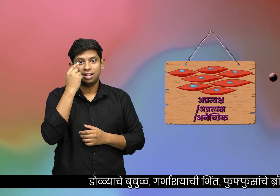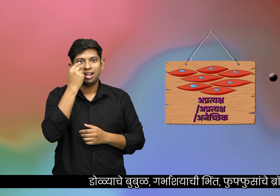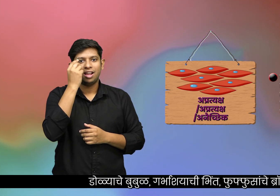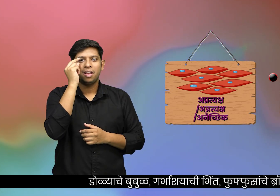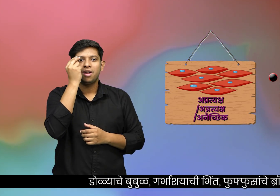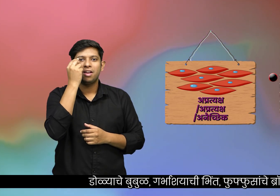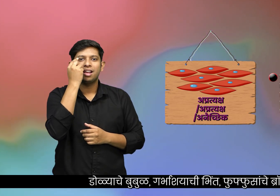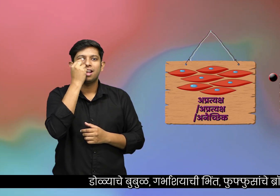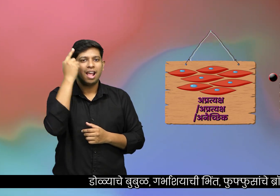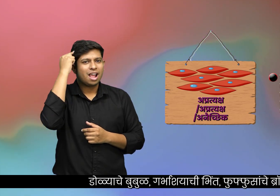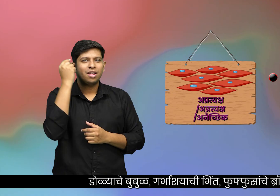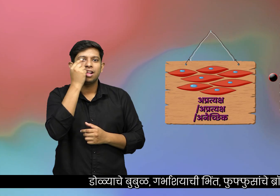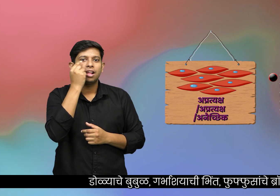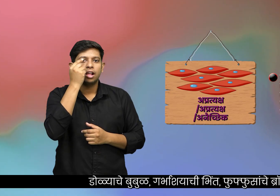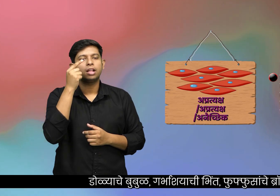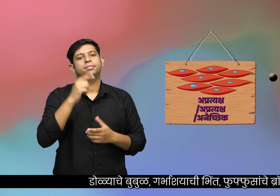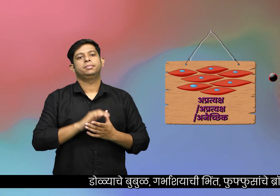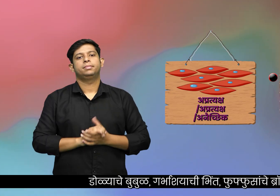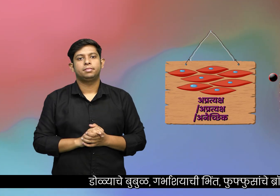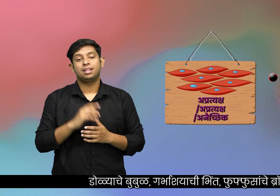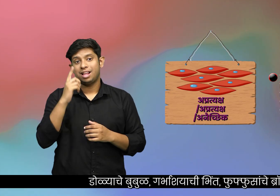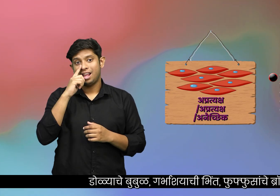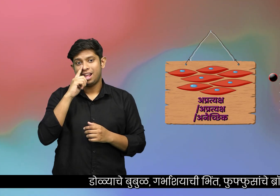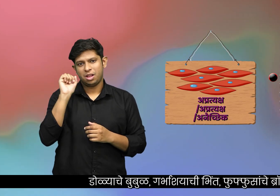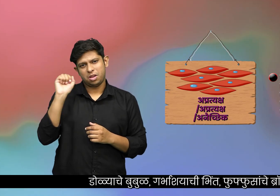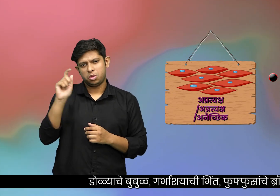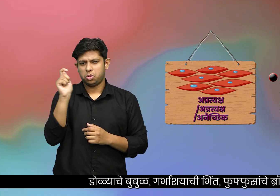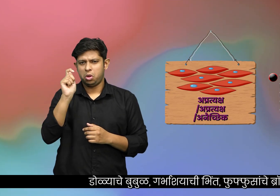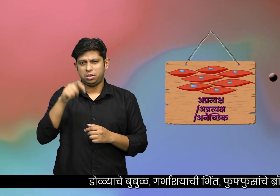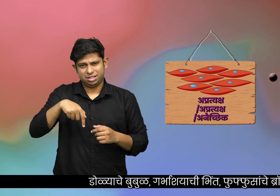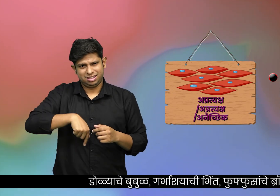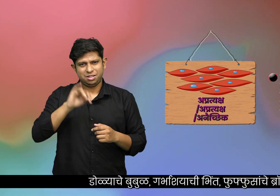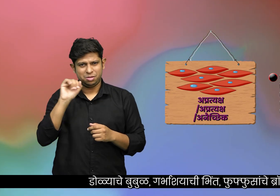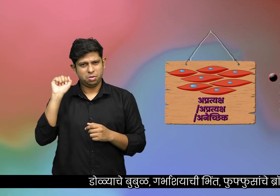डोळ्याचे बुबुळ, गर्भाशयाची भिंत, फुफ्फुसांचे ब्रांगी,